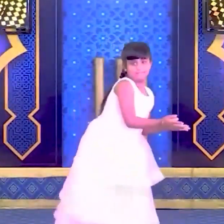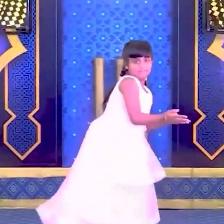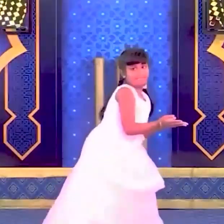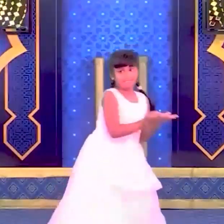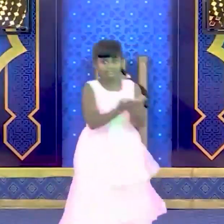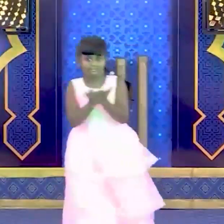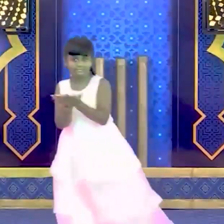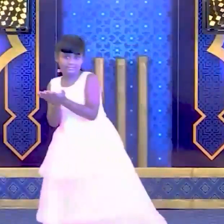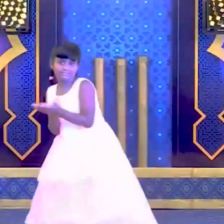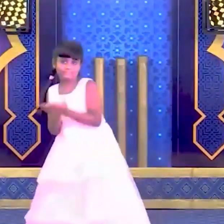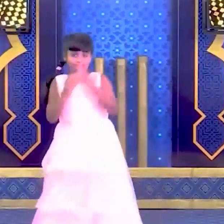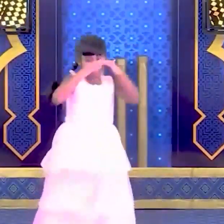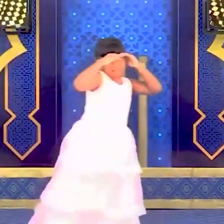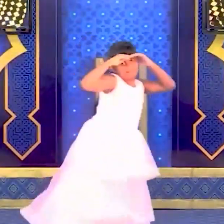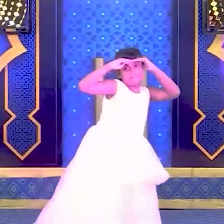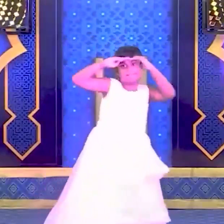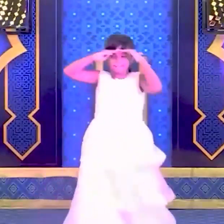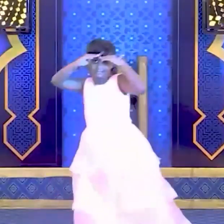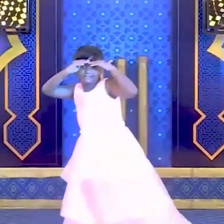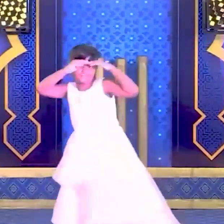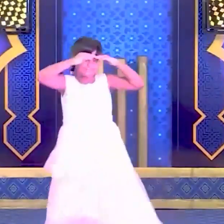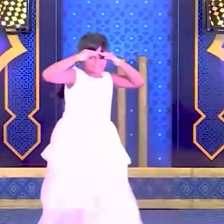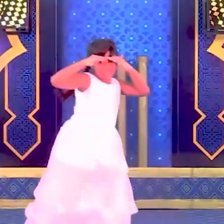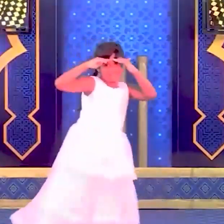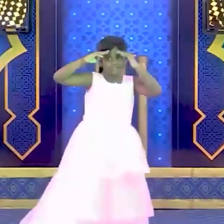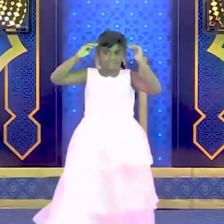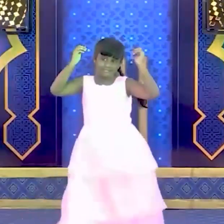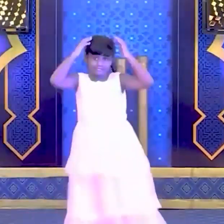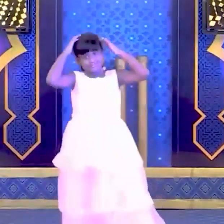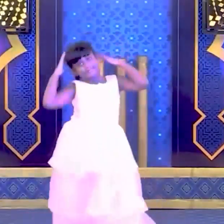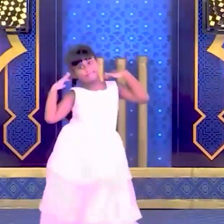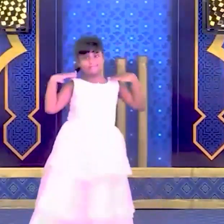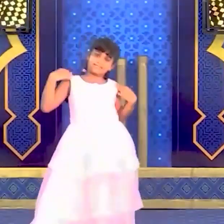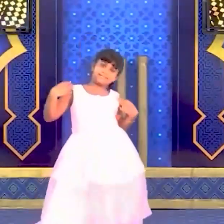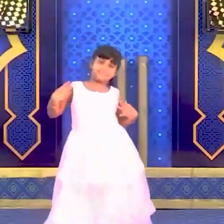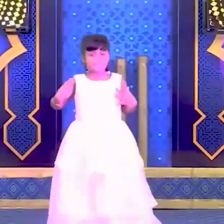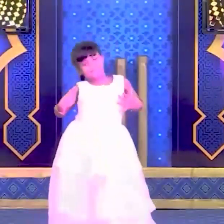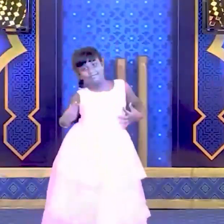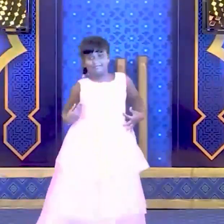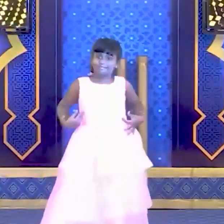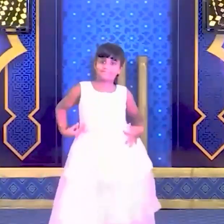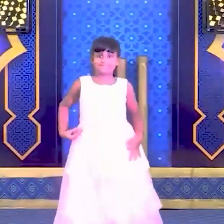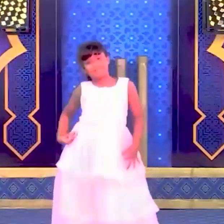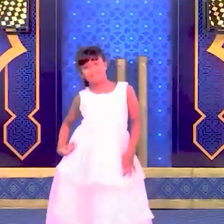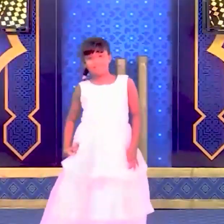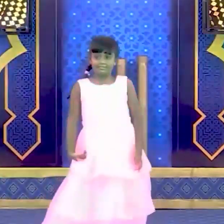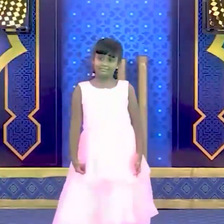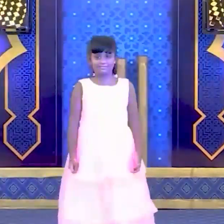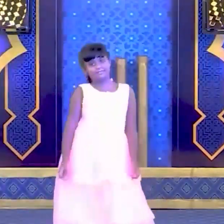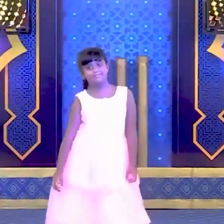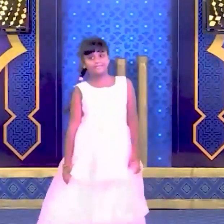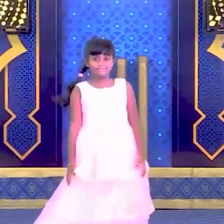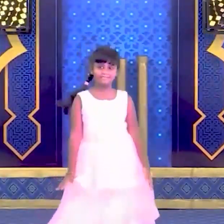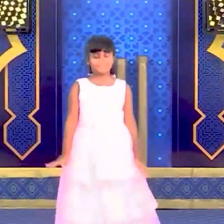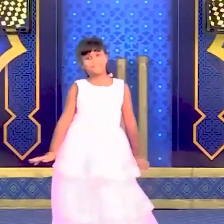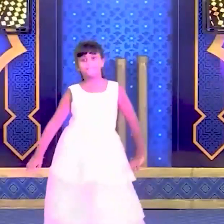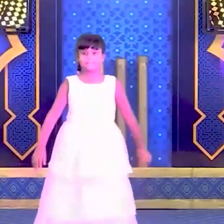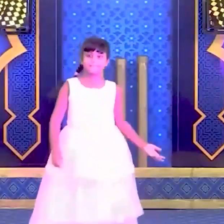उसके वचन में जीते ना देखोगे, उसके स्वरूप में बदलते